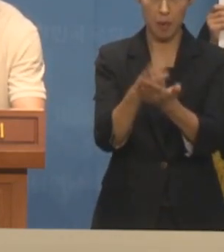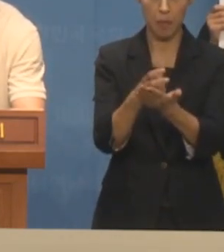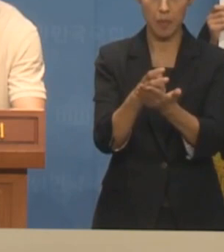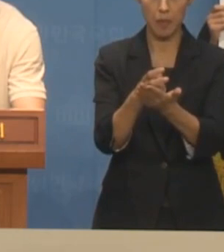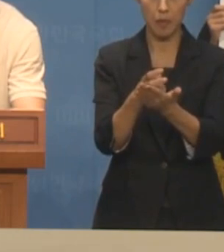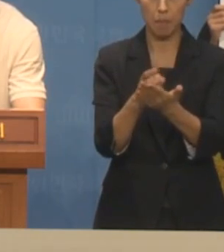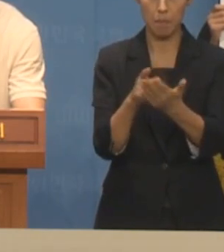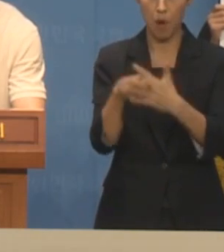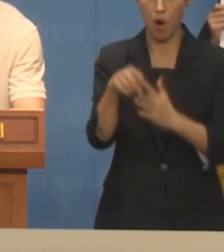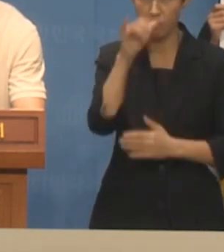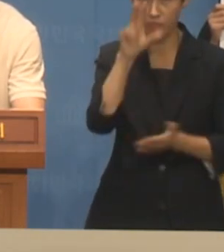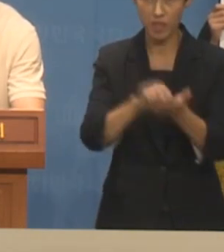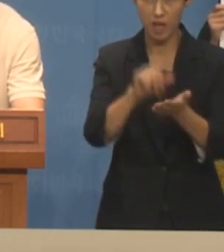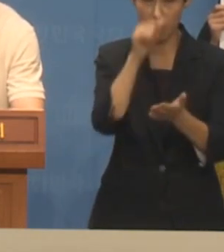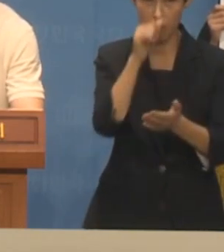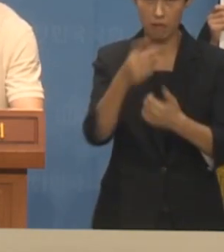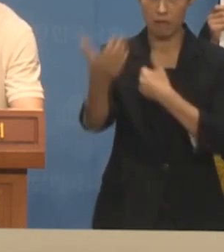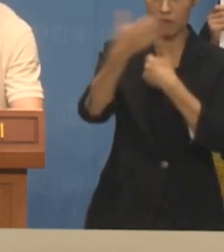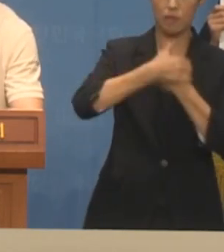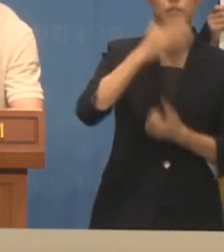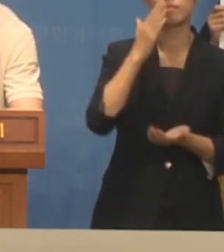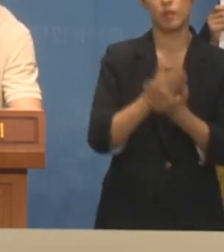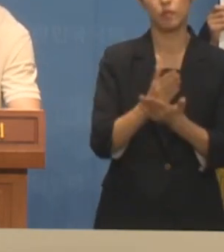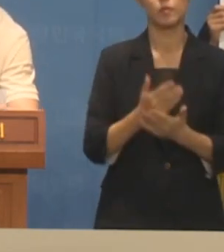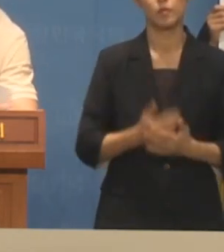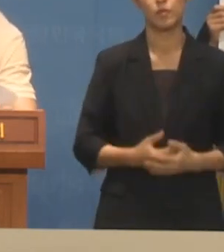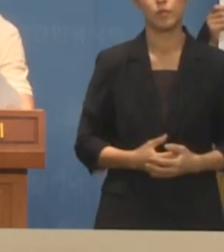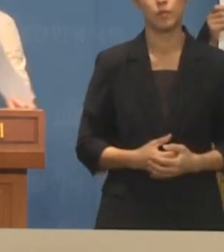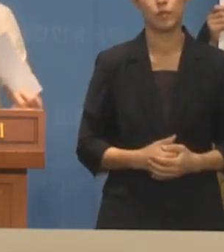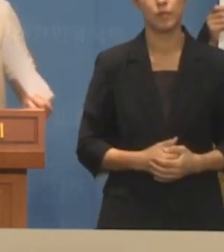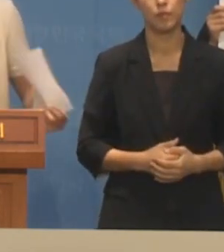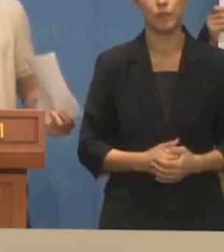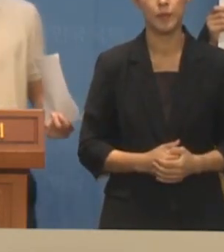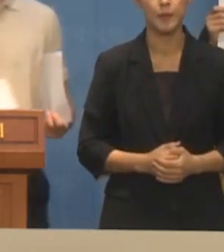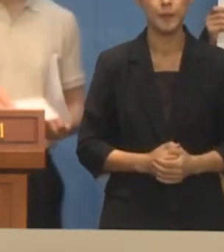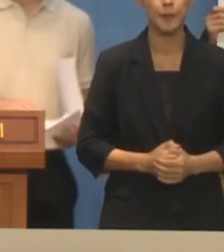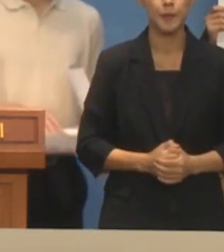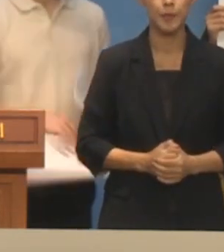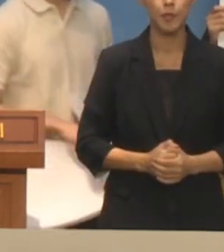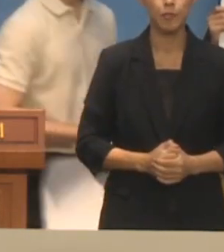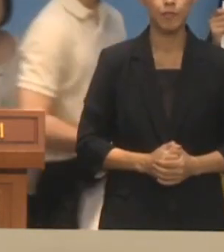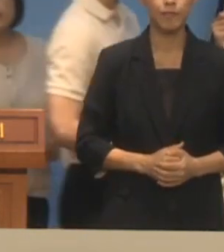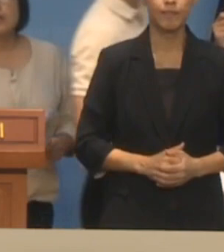오물들을 저희가 책임지게 하지 않기 바라겠습니다. 감사합니다.